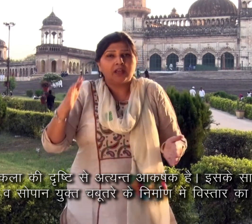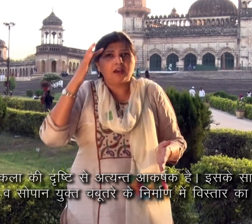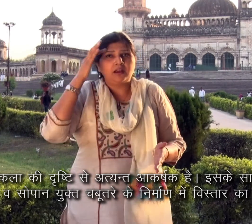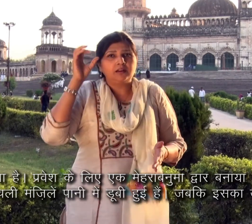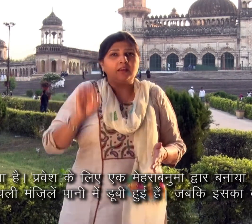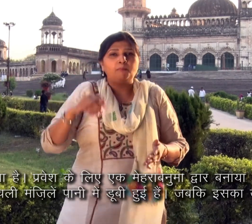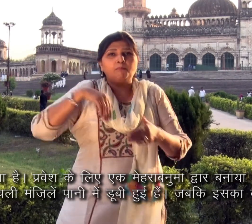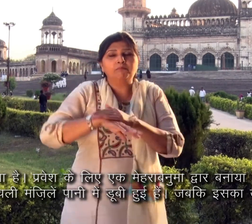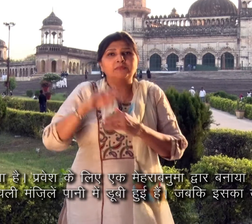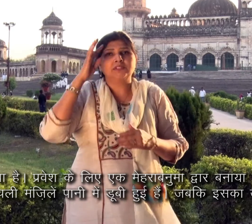है।